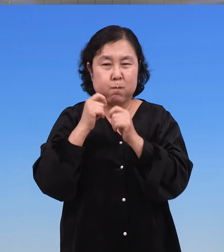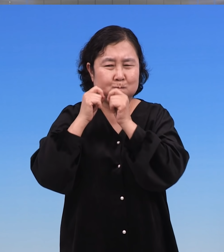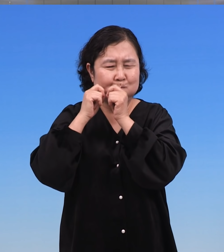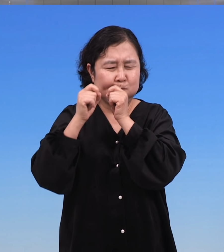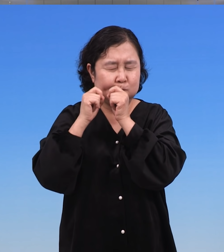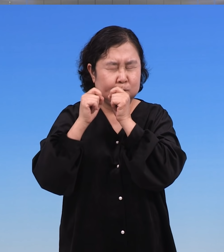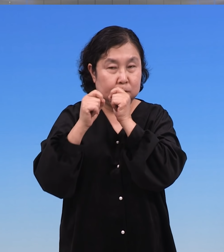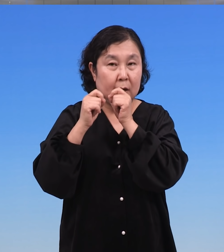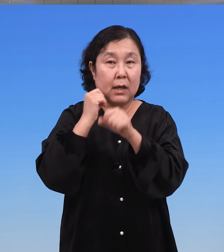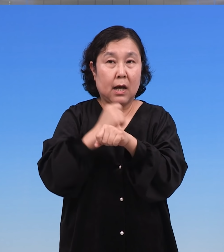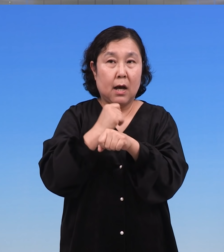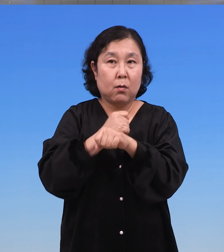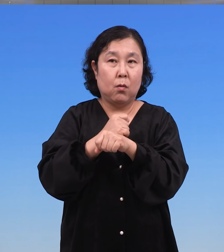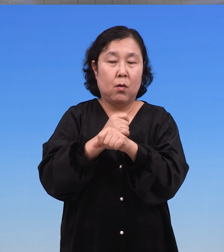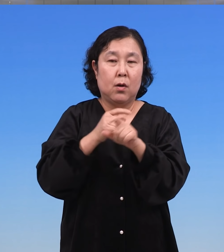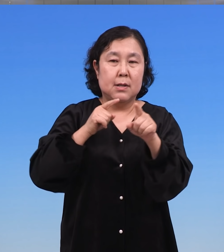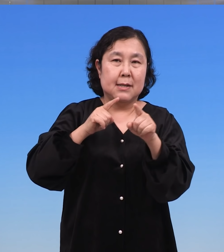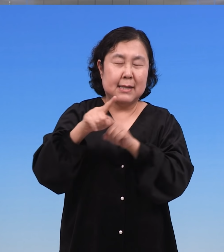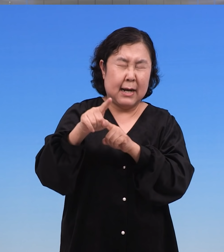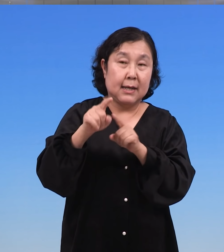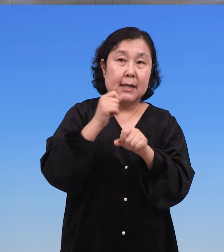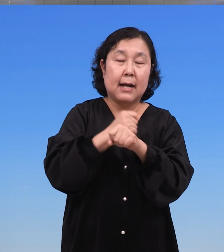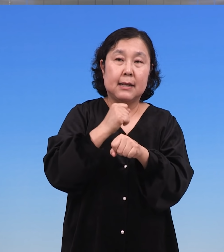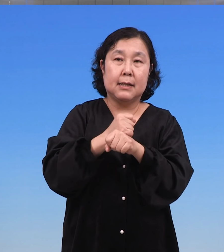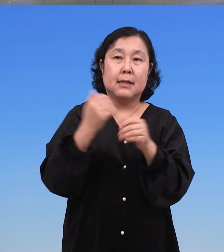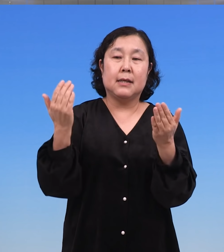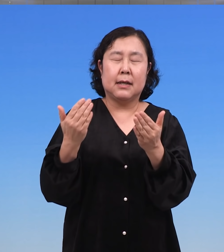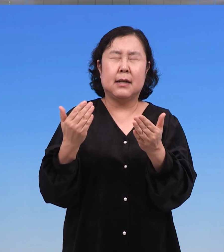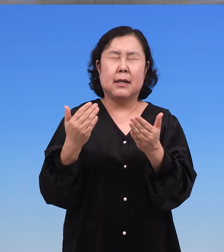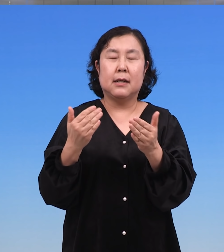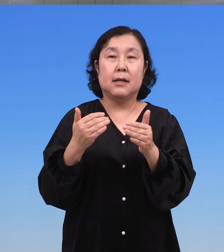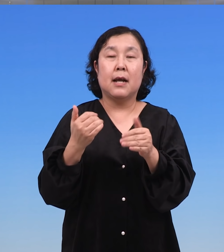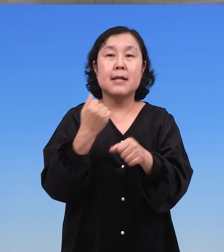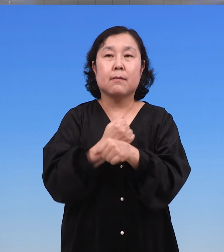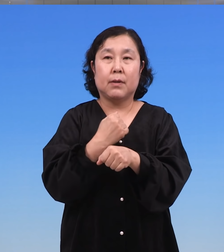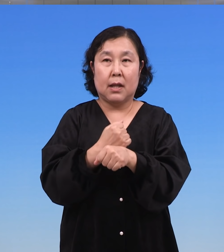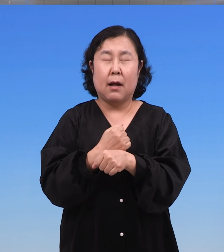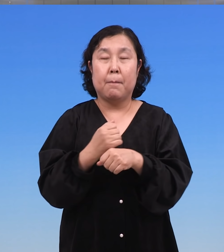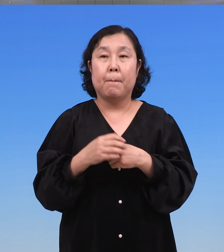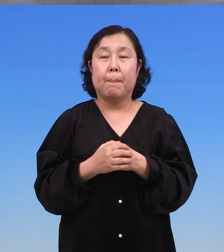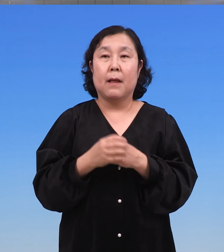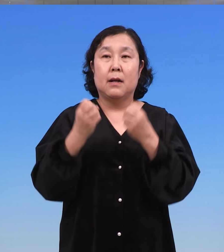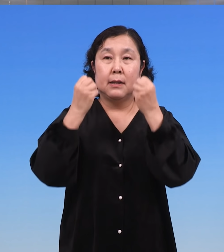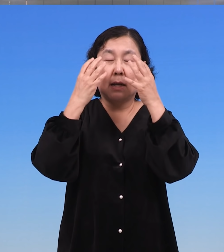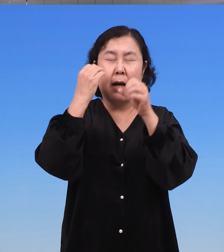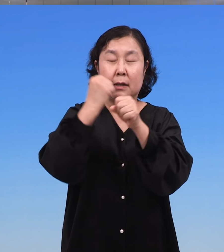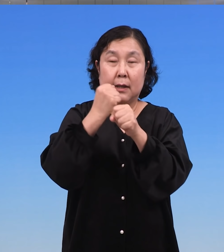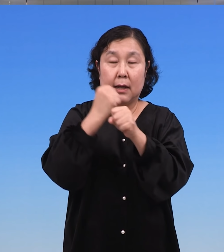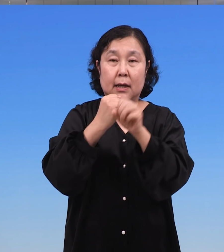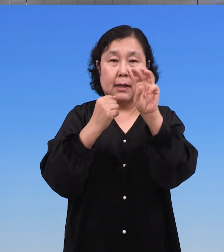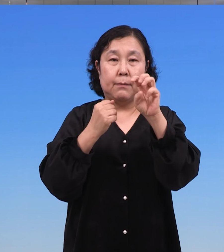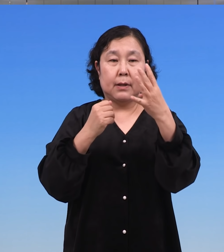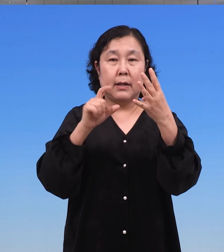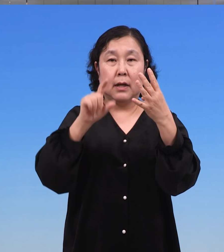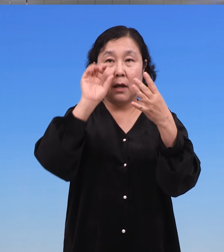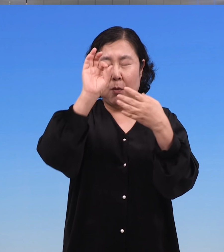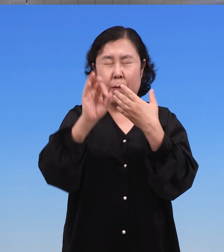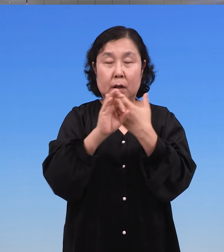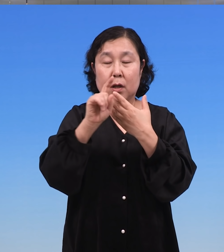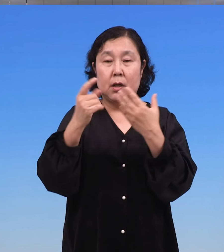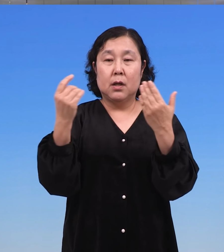도구로 악용하는 이런 엄청난 짓을, 나쁜 짓을 저지른 거 아닙니까? 그리고 창세기 34장에